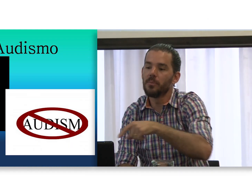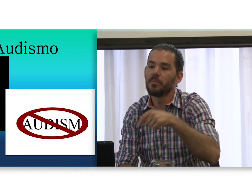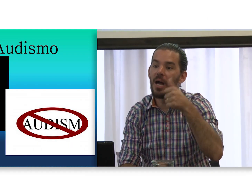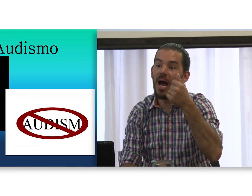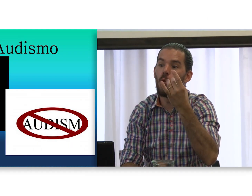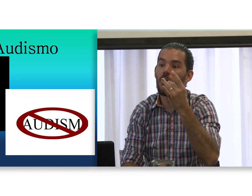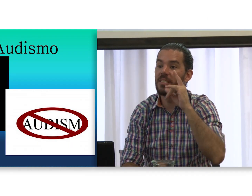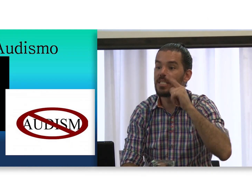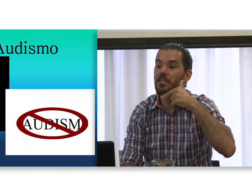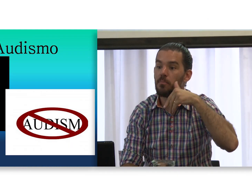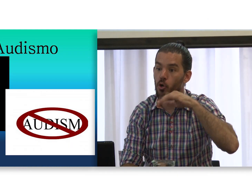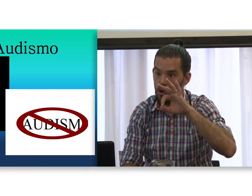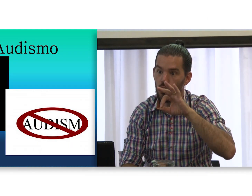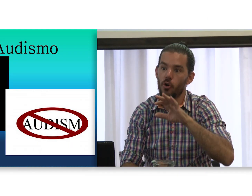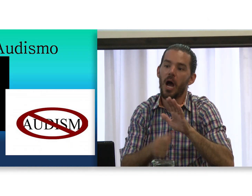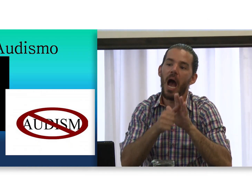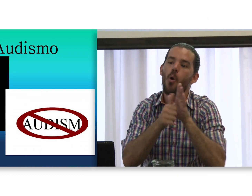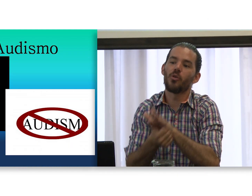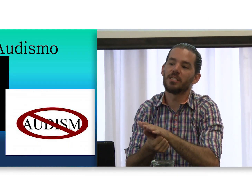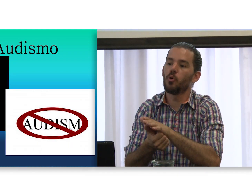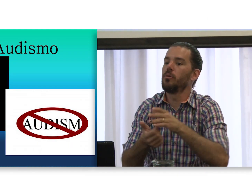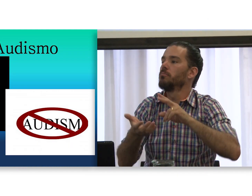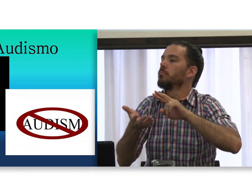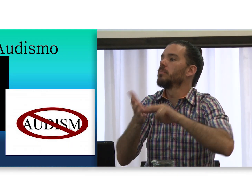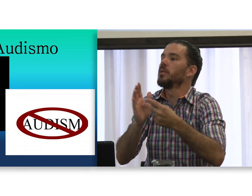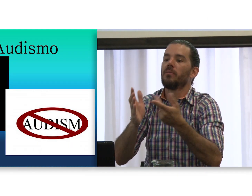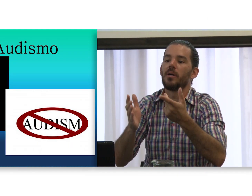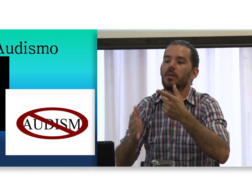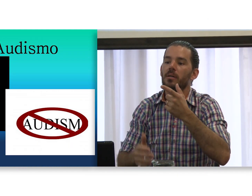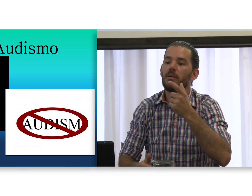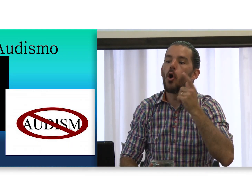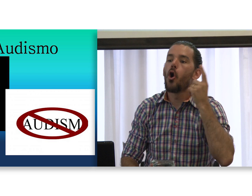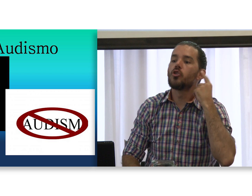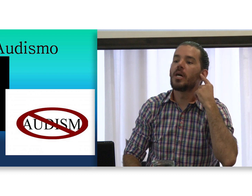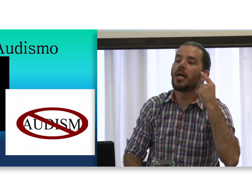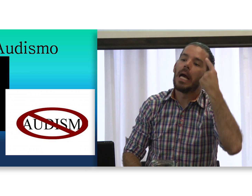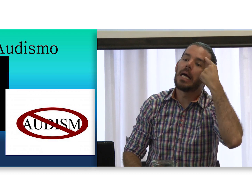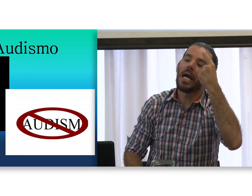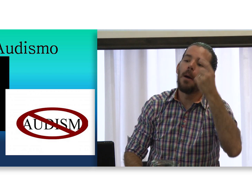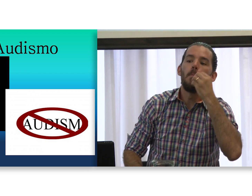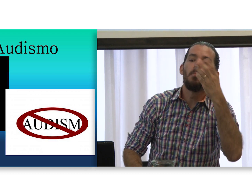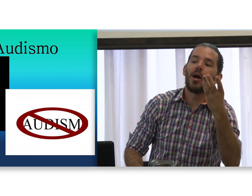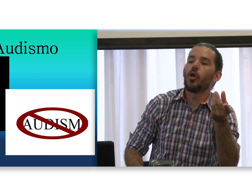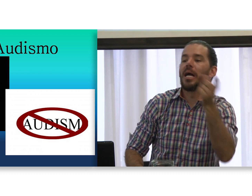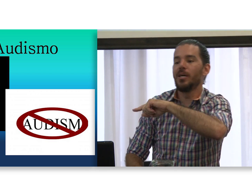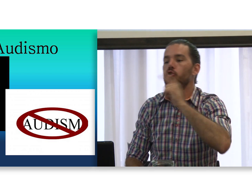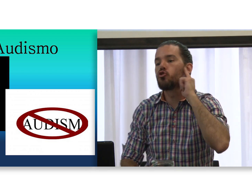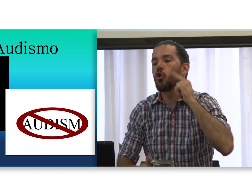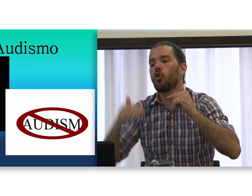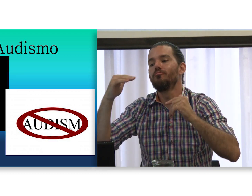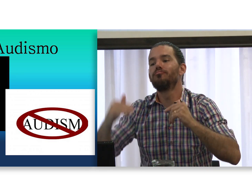es que siempre se pensó que la comunidad sorda hable o escuche. O sea, cómo mejorar